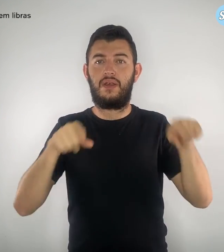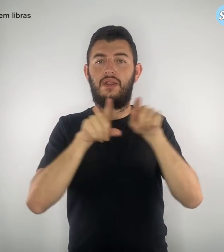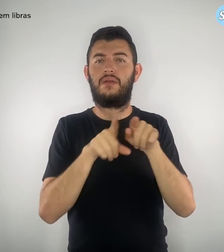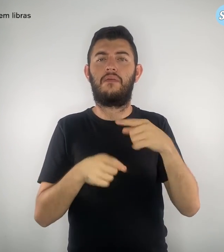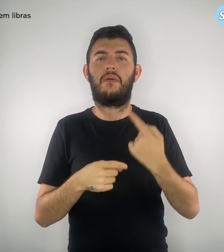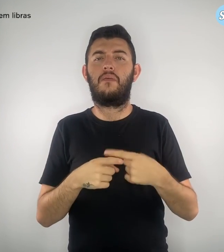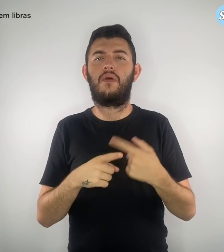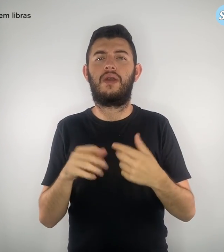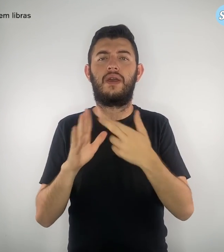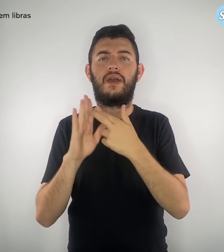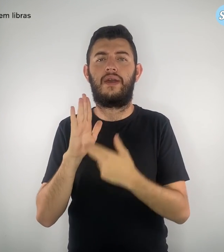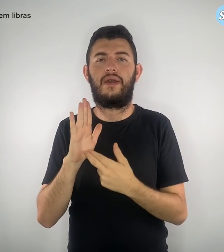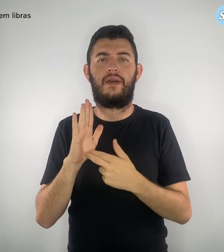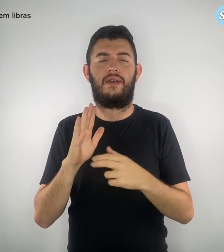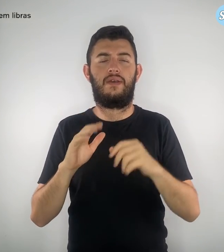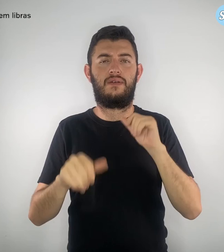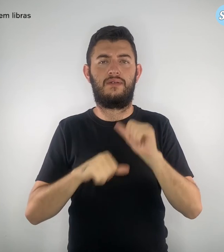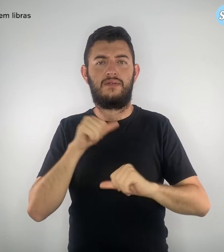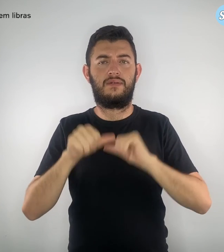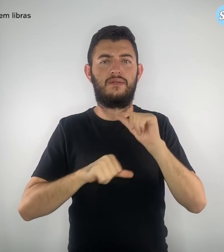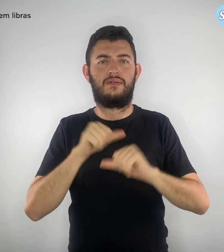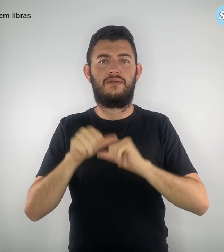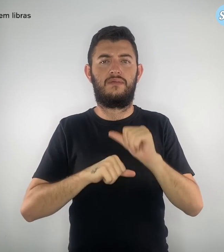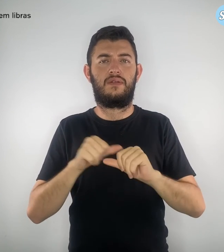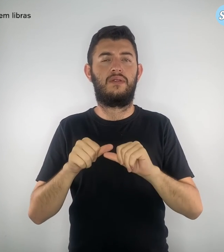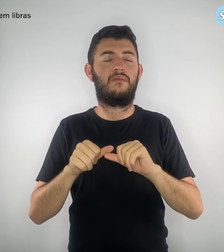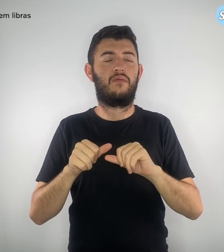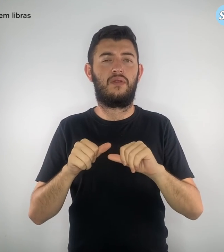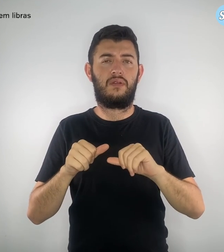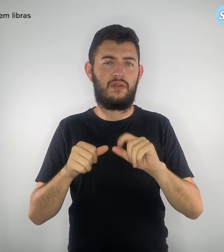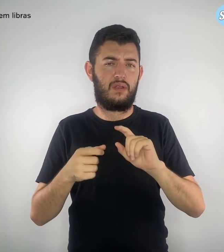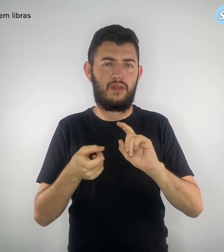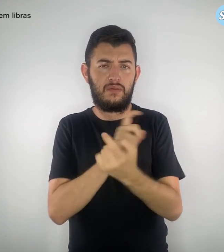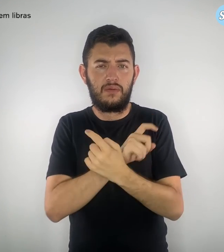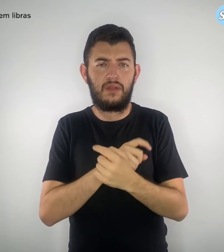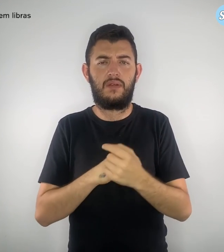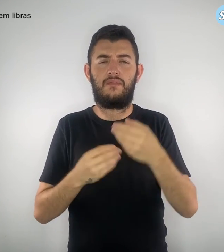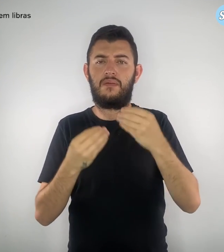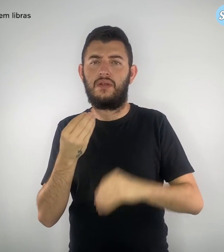que a reforma administrativa faz mal? Estabilidade em xeque.